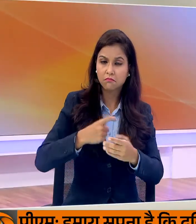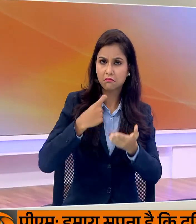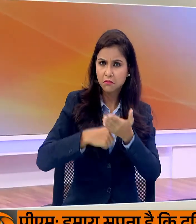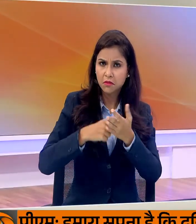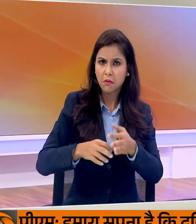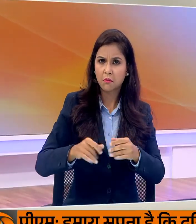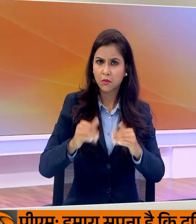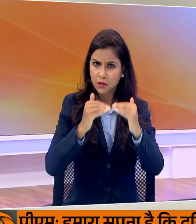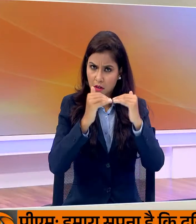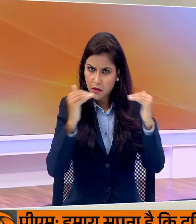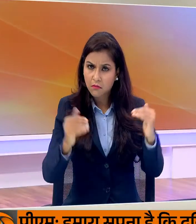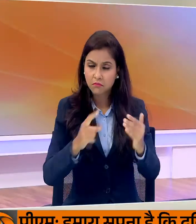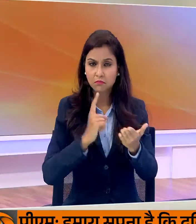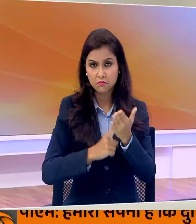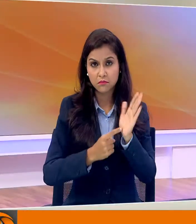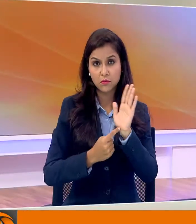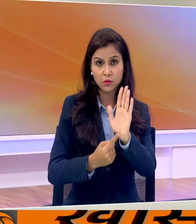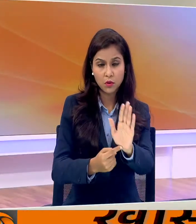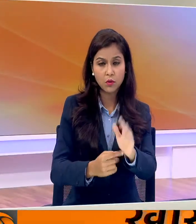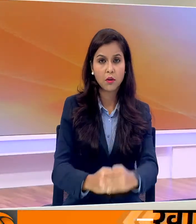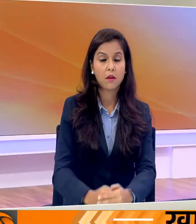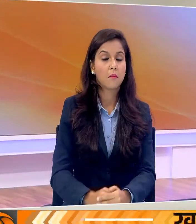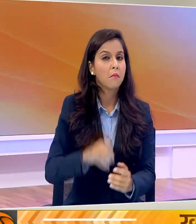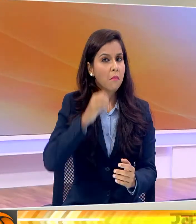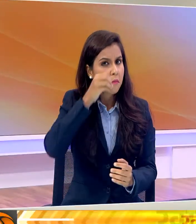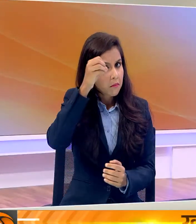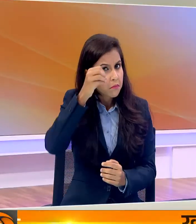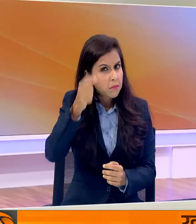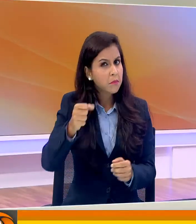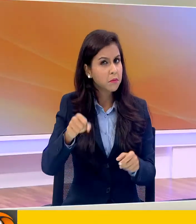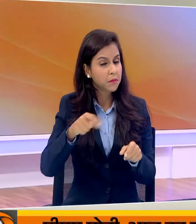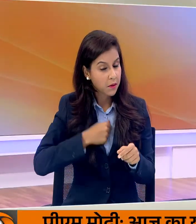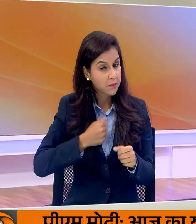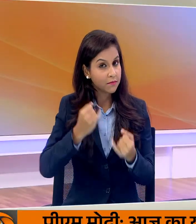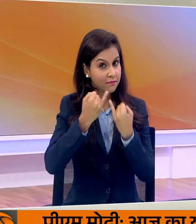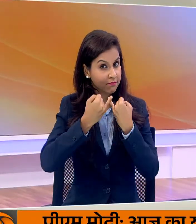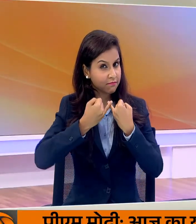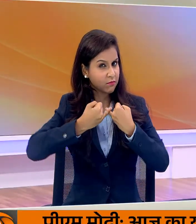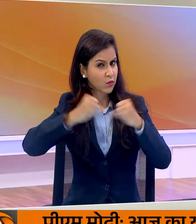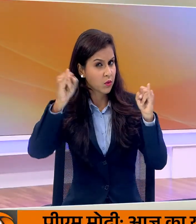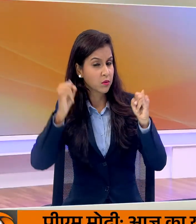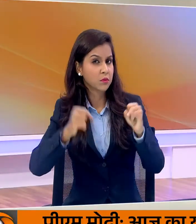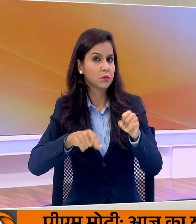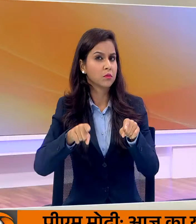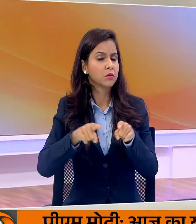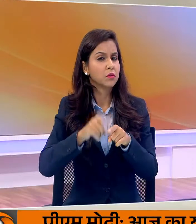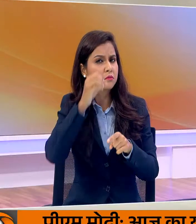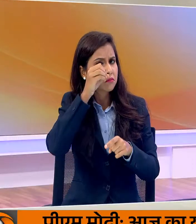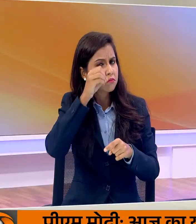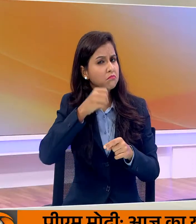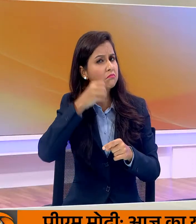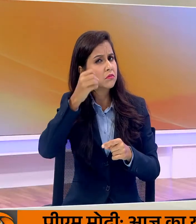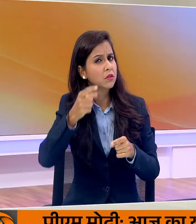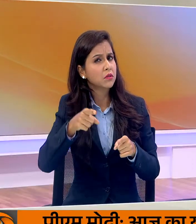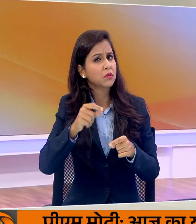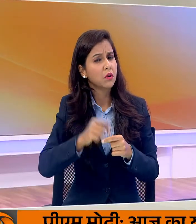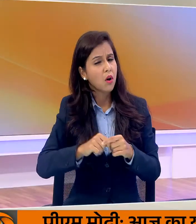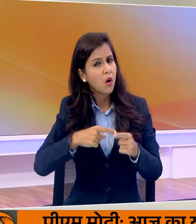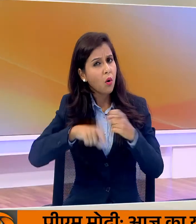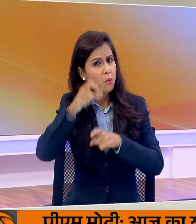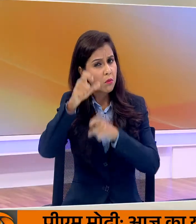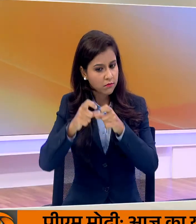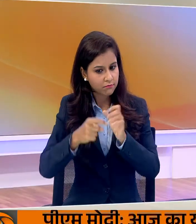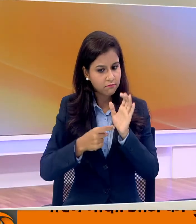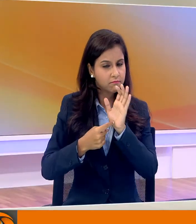प्रचार करने में की। महात्मा गांधी ने इस देश को आजाद कराने के लिए, स्वतंत्र कराने के लिए देश के जनमानस में एक चेतना का